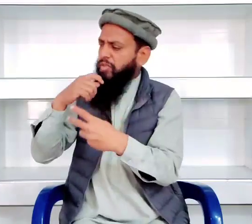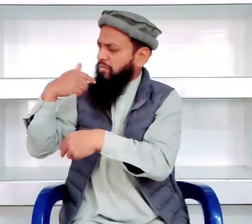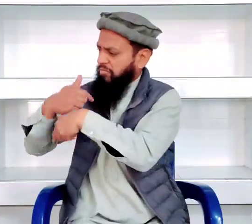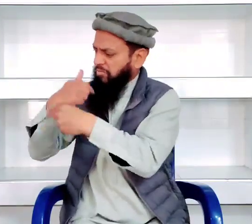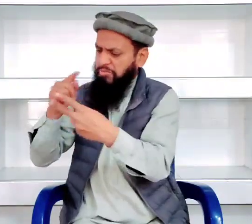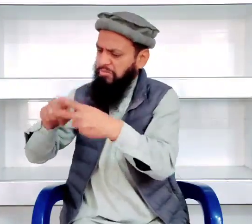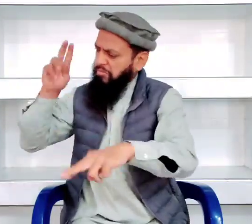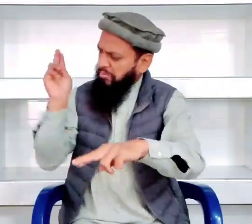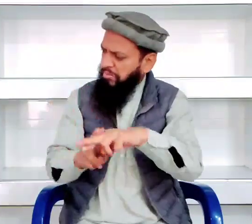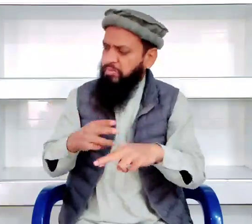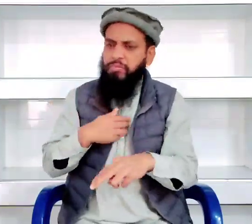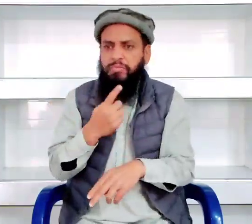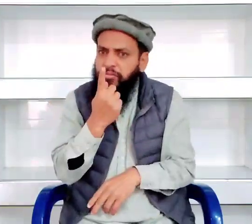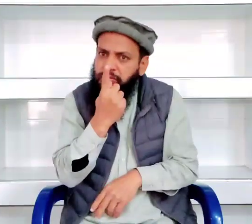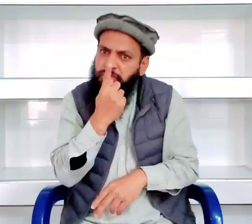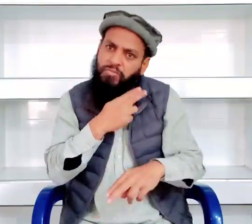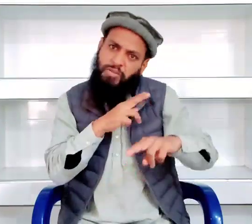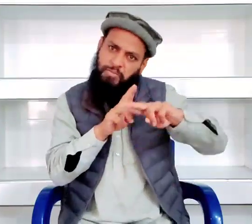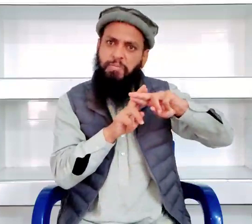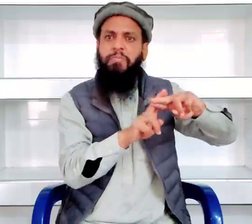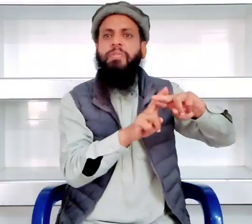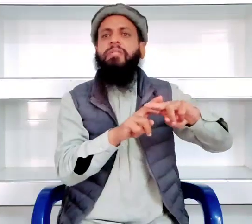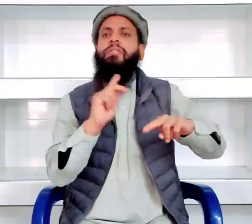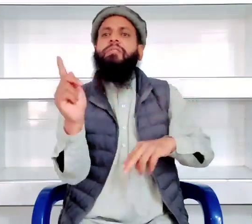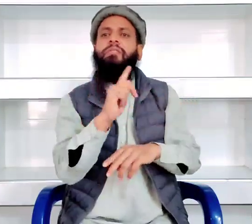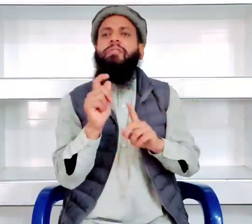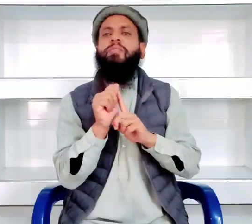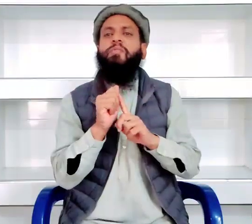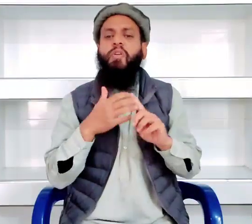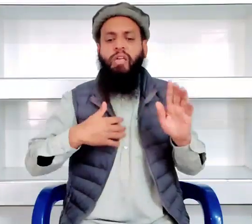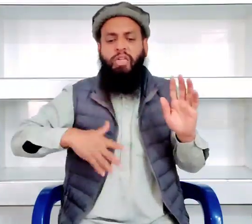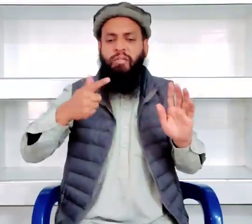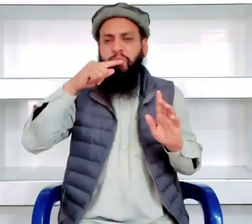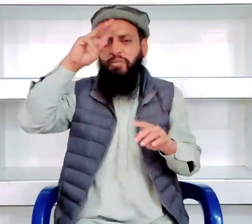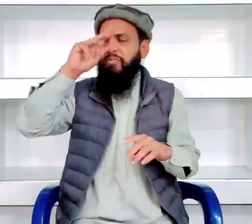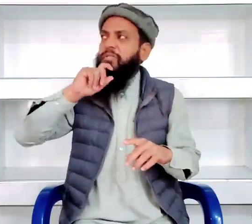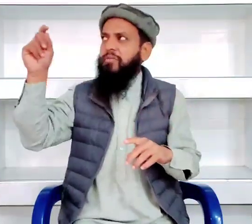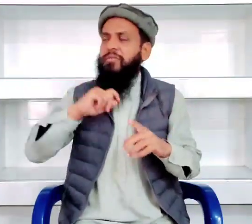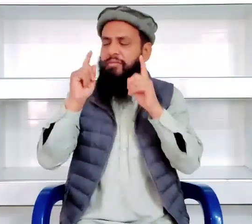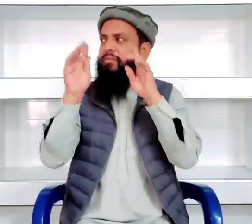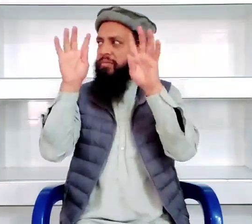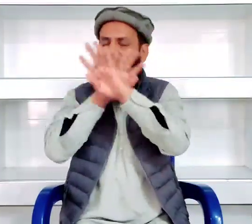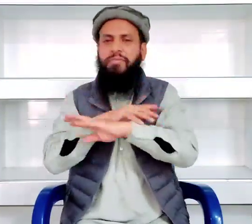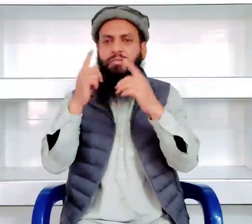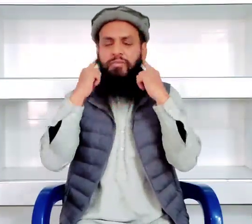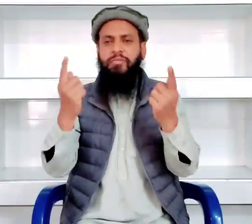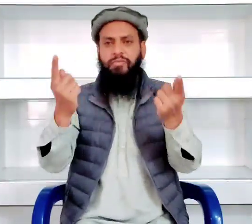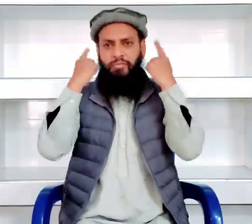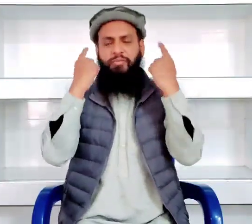نو خریدیے بہی سوق الطعام حتا جب لوگا بہی سوق الطعام حتا کہ او کھانا جڑا